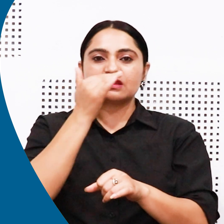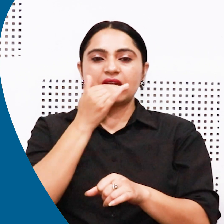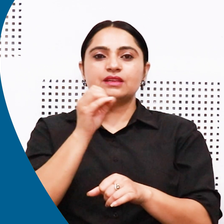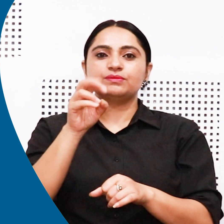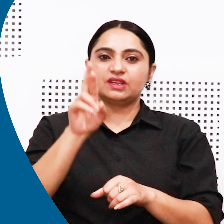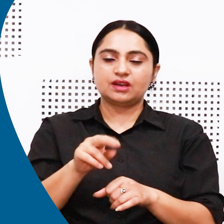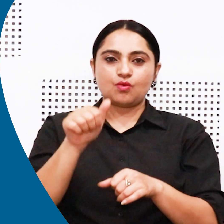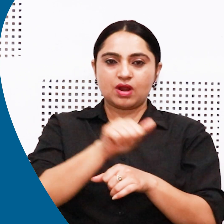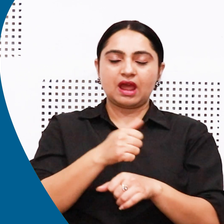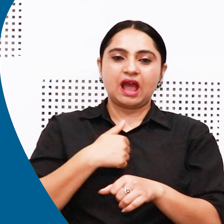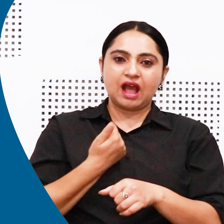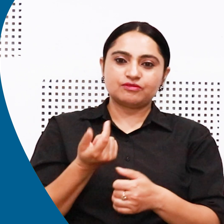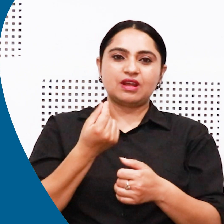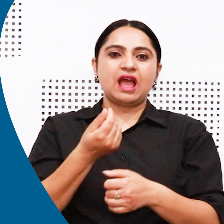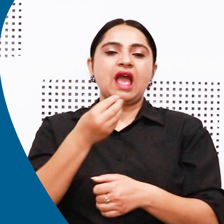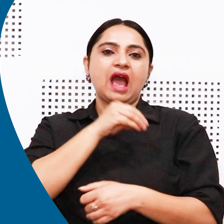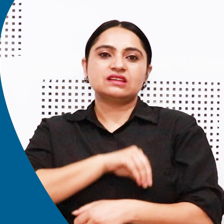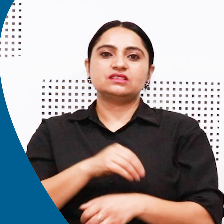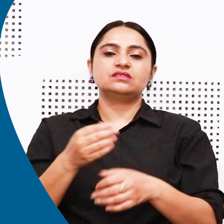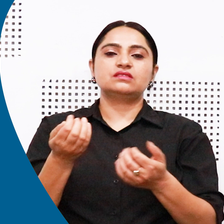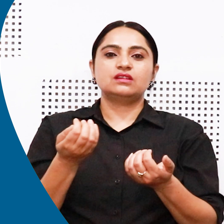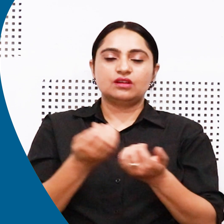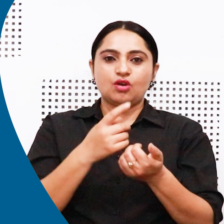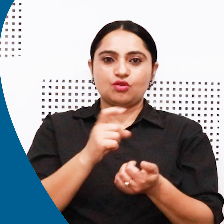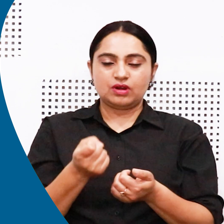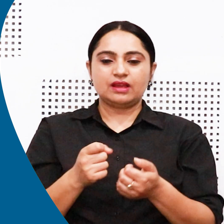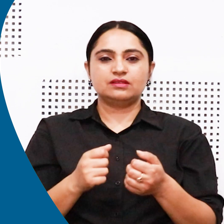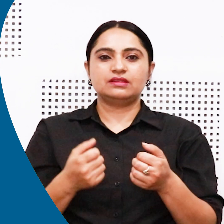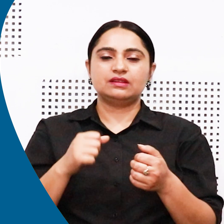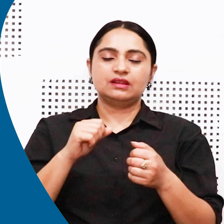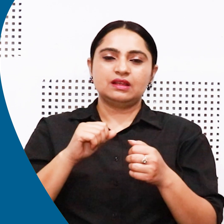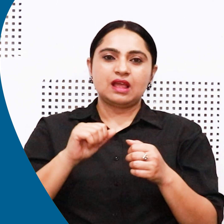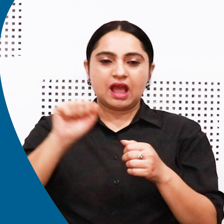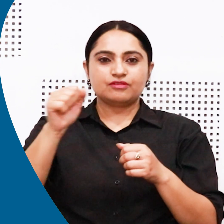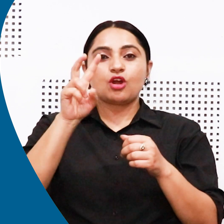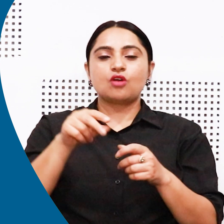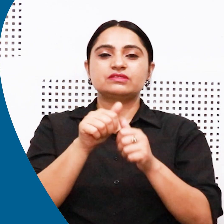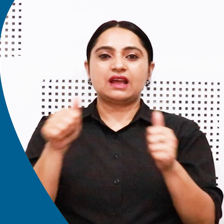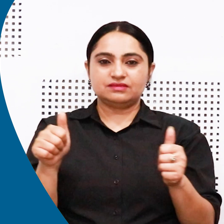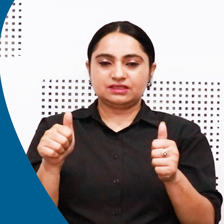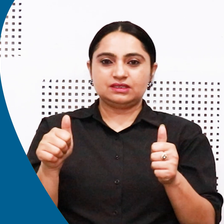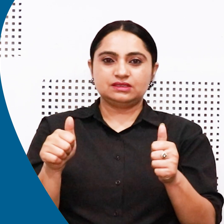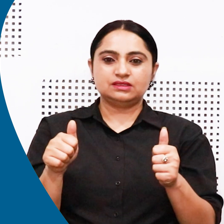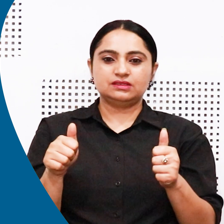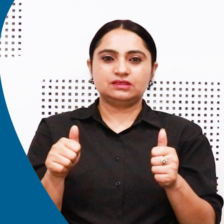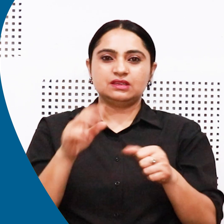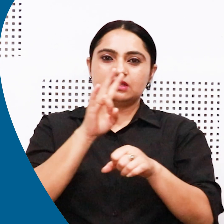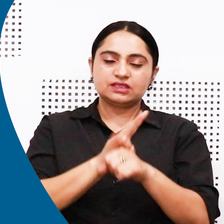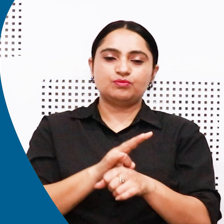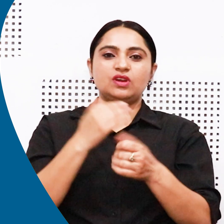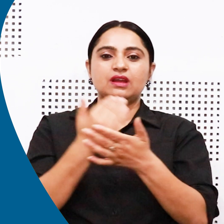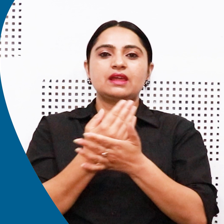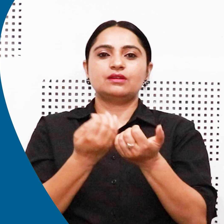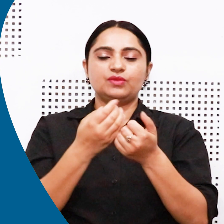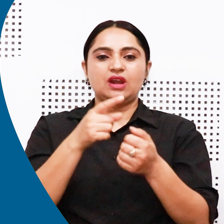दिएर उनीहरूलाई चाहिँ आफ्नो आय आर्जन गर्नको लागि आफ्नो शक्तिले, जे जस्तो शक्तिले सकिन्छ उहाँहरूको अवस्था अनुसार उहाँहरूलाई पनि सिपमूलक कार्यक्रम गरेर